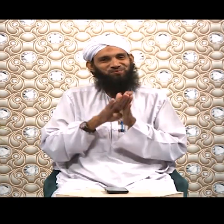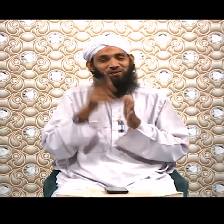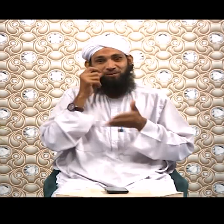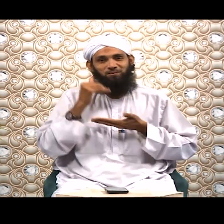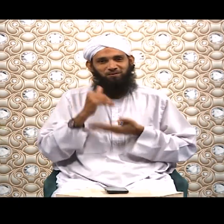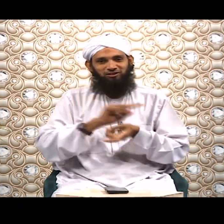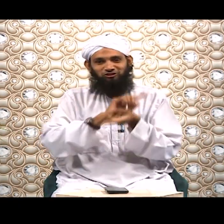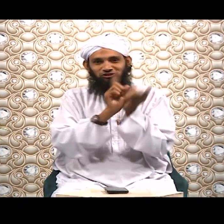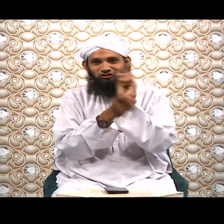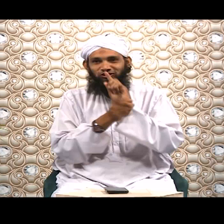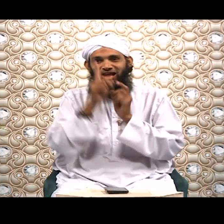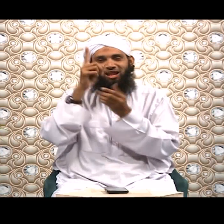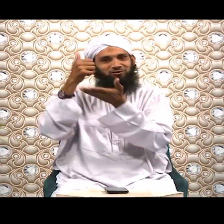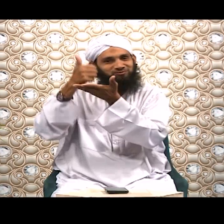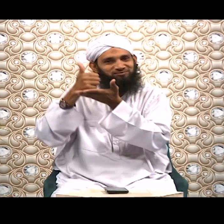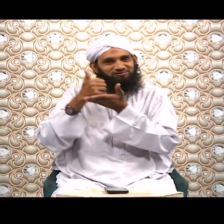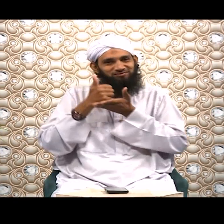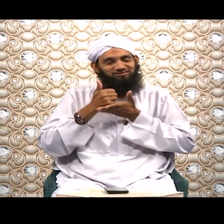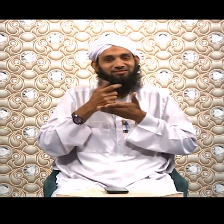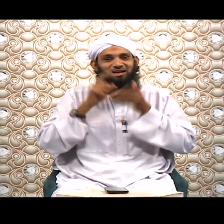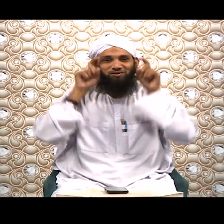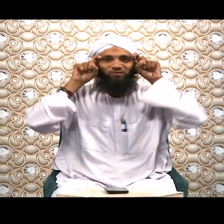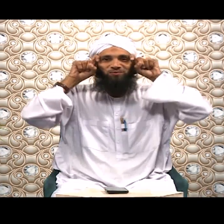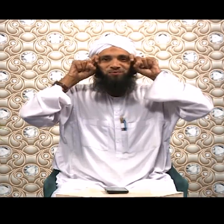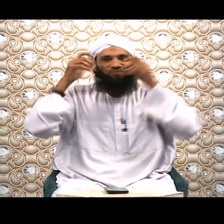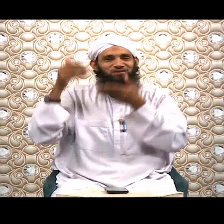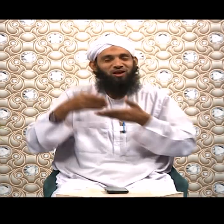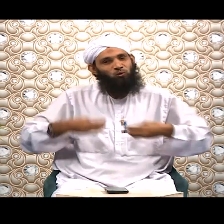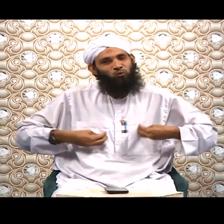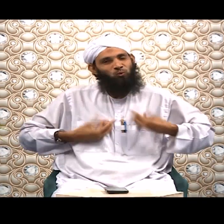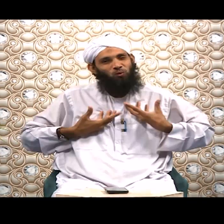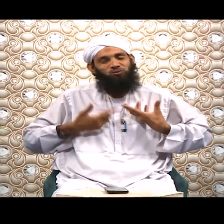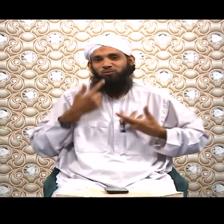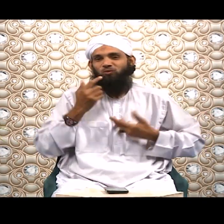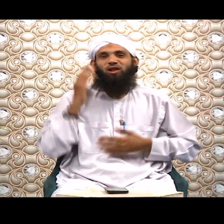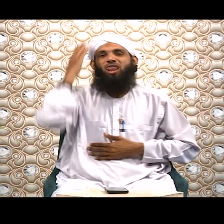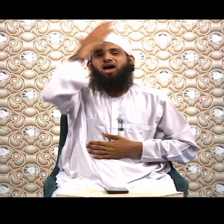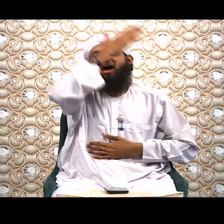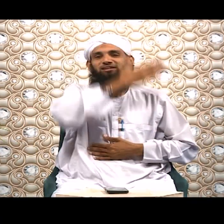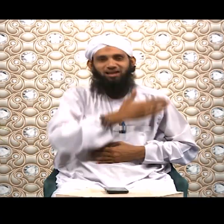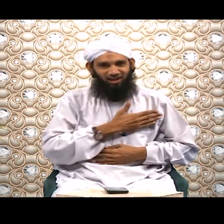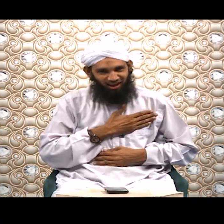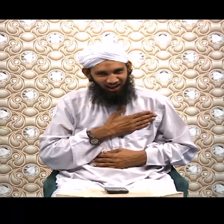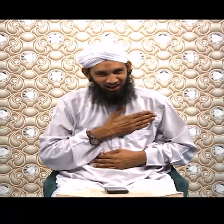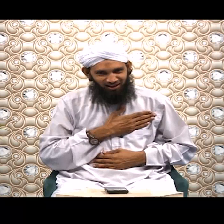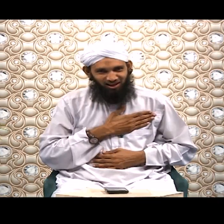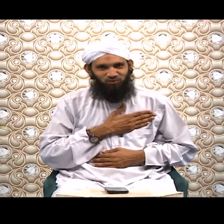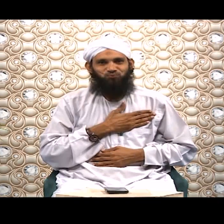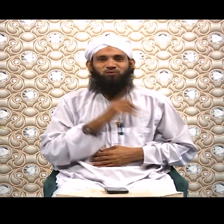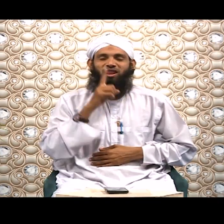جگہ فدیے میں مینڈا بھیجا گیا ہے، لہذا خوش ہو کر فرمایا، لا الہ الا اللہ واللہ اکبر۔ جب حضرت اسماعیل علیہ